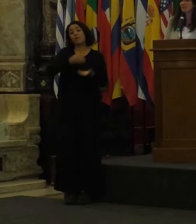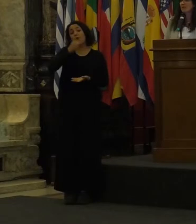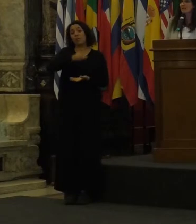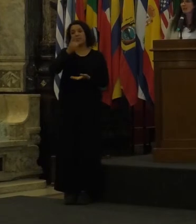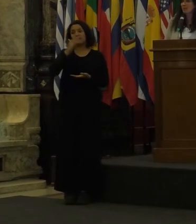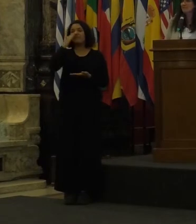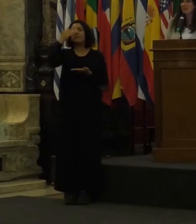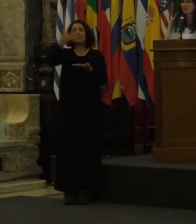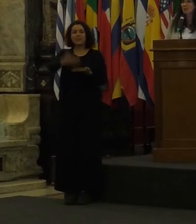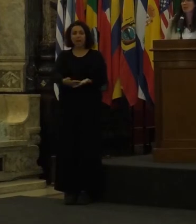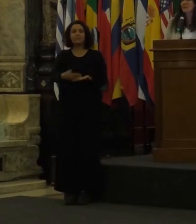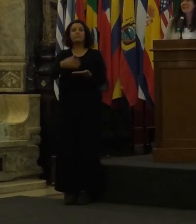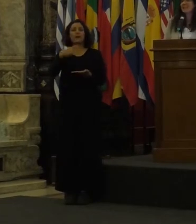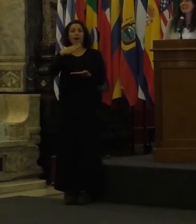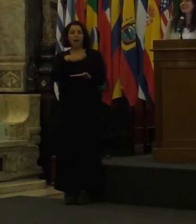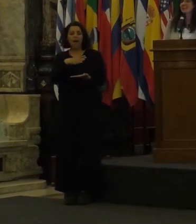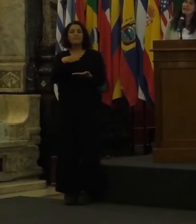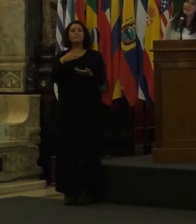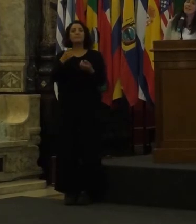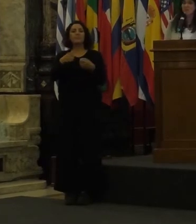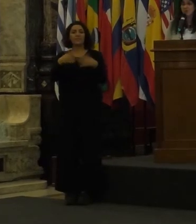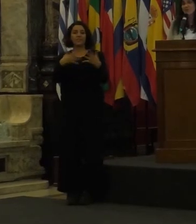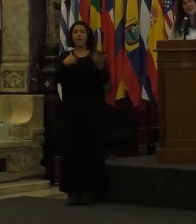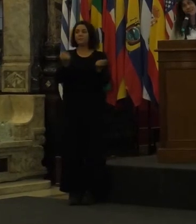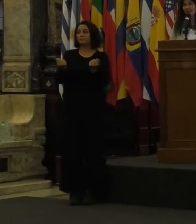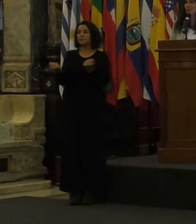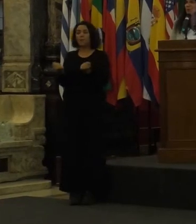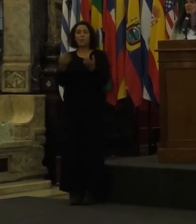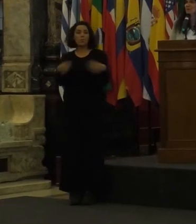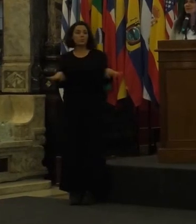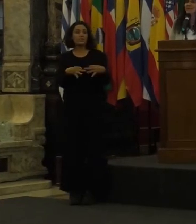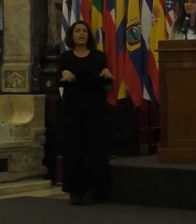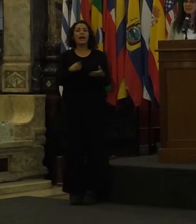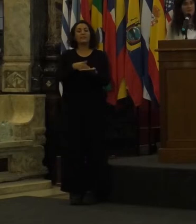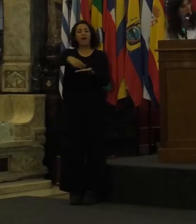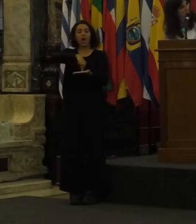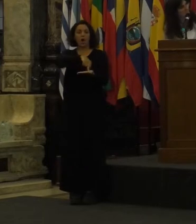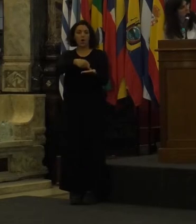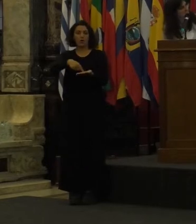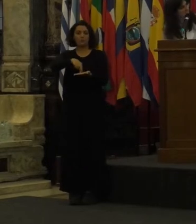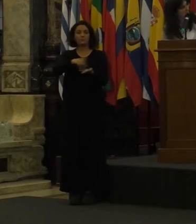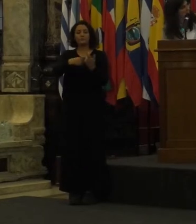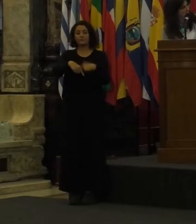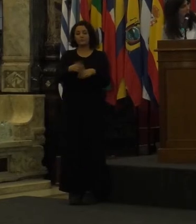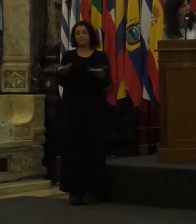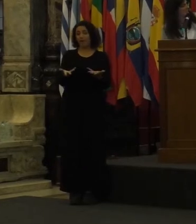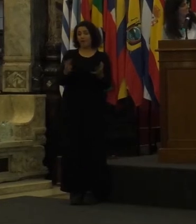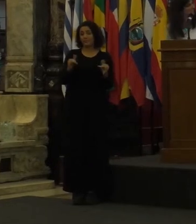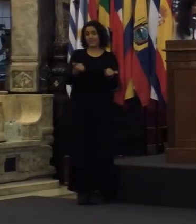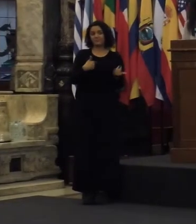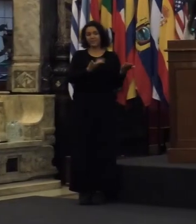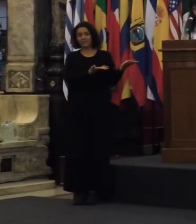a tener un lindo espectáculo de baile y música de tango. Así que, bueno, Mercedes, te